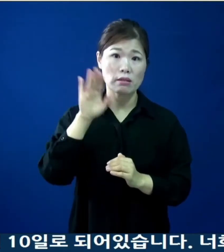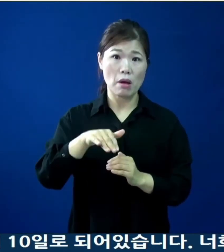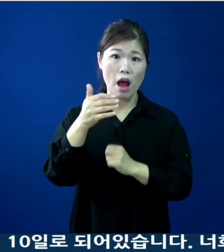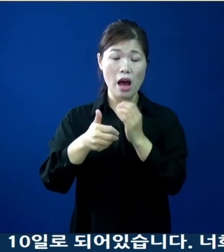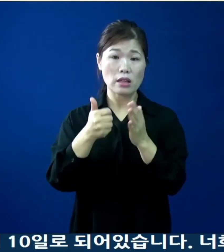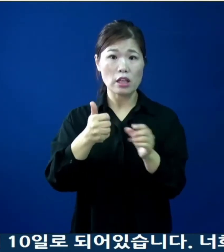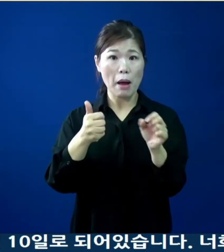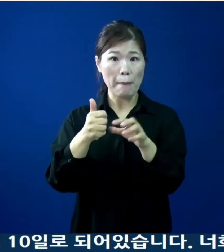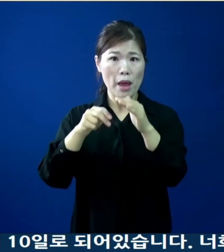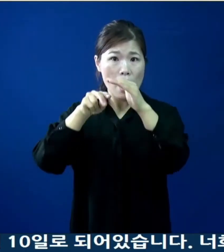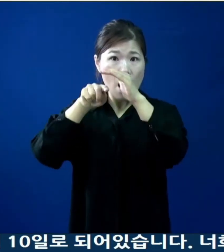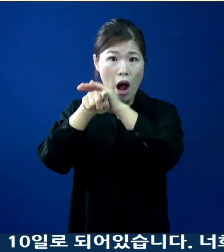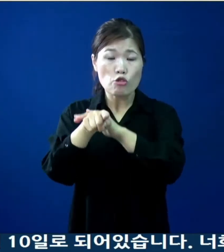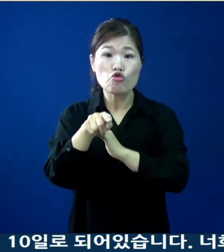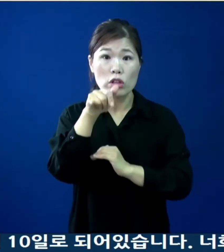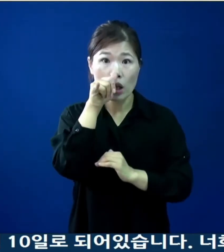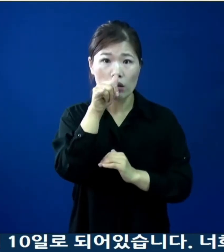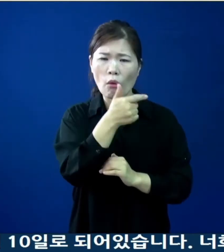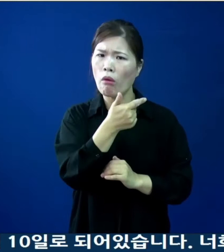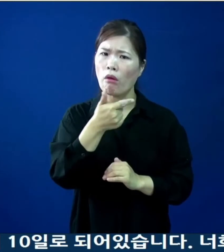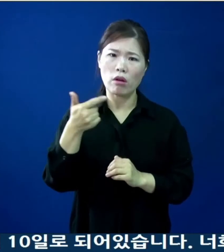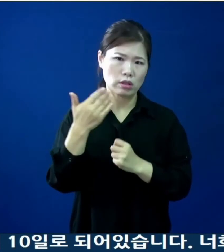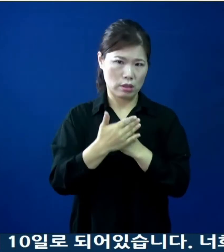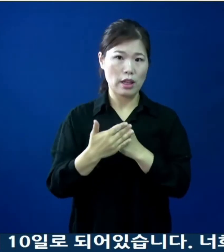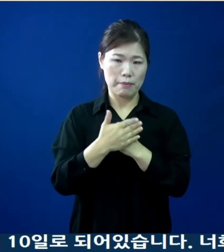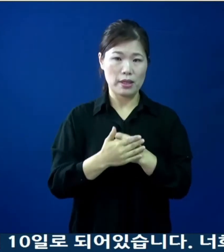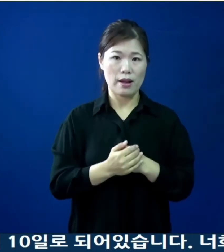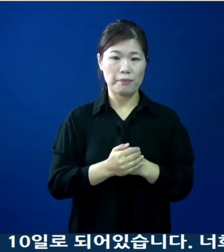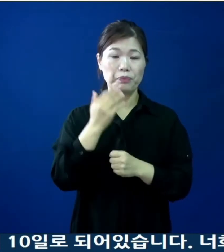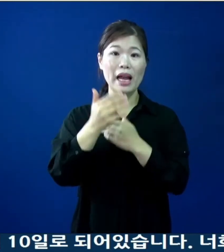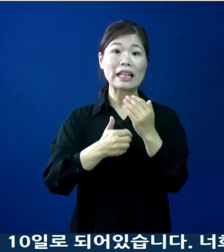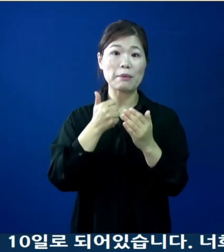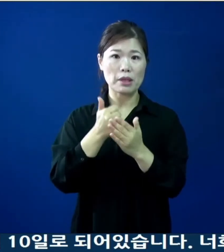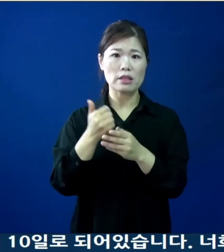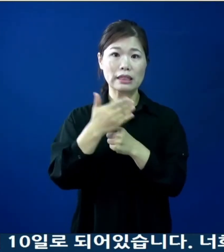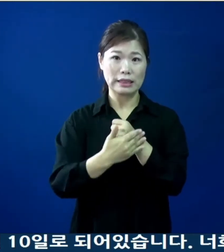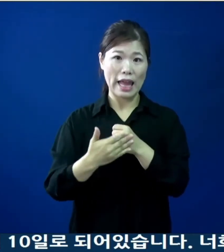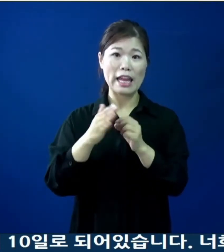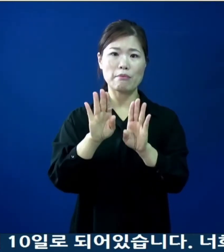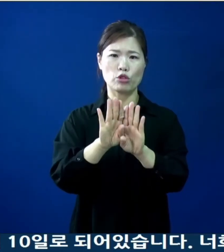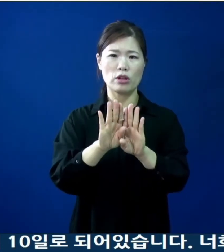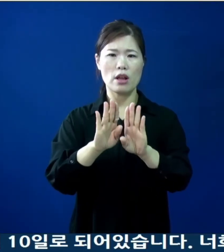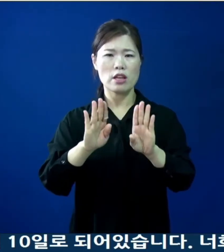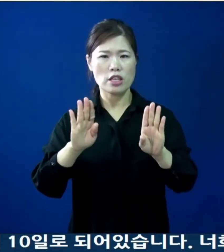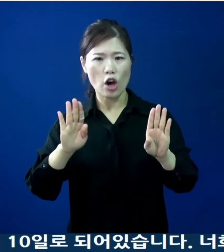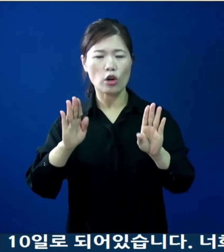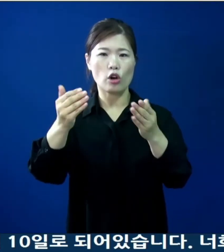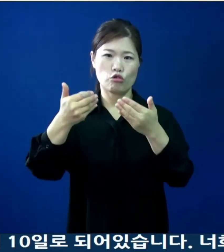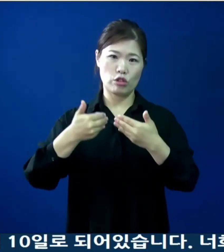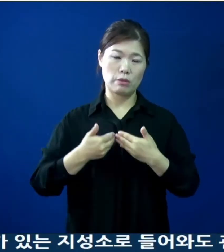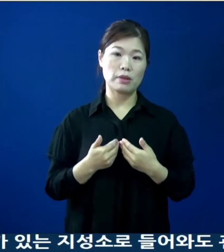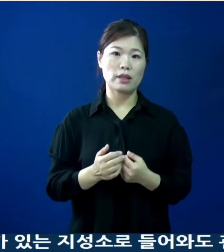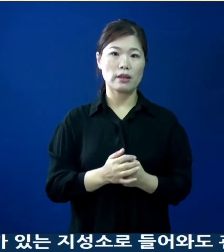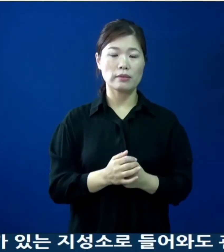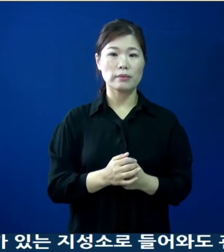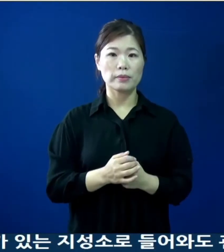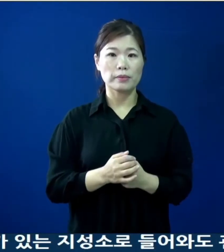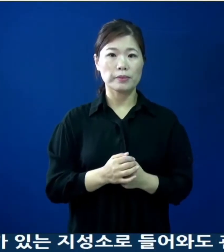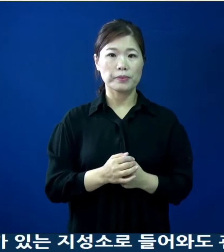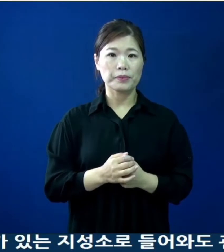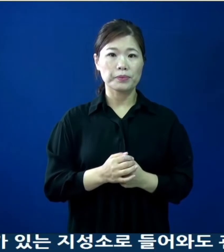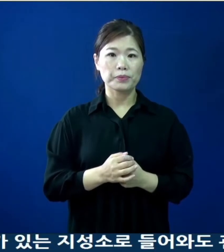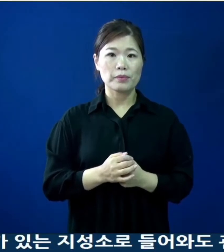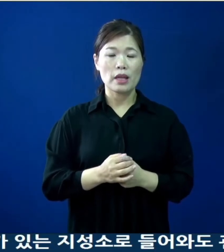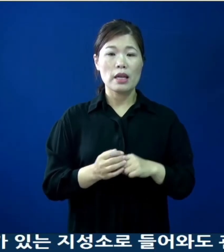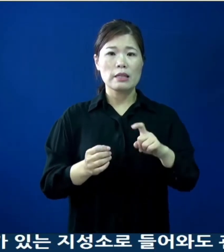게 얼마나 큰 은혜입니까? 하나님이 은혜의 문을 조금씩 열어주시고 계시는 것이죠.